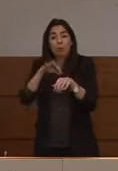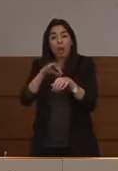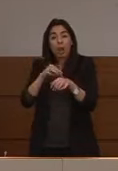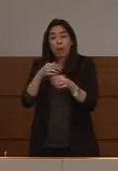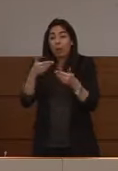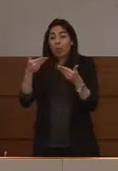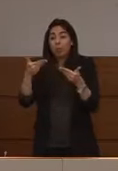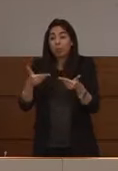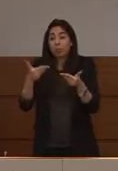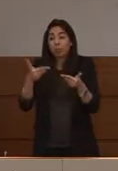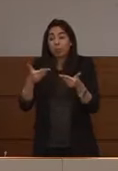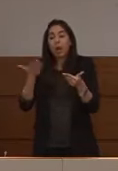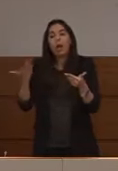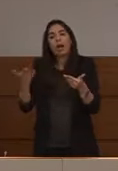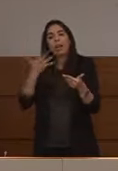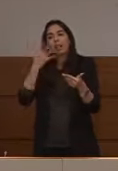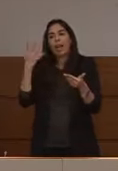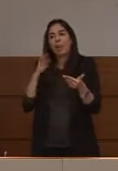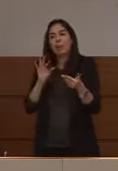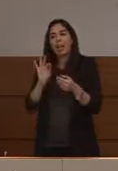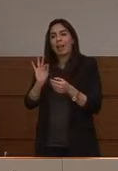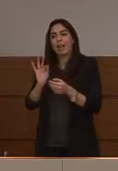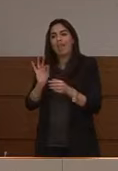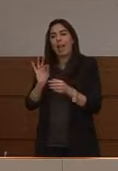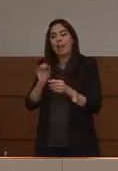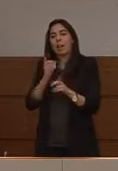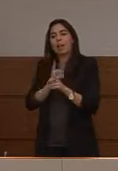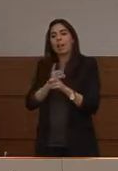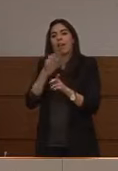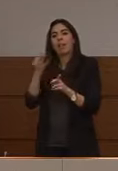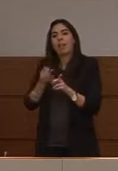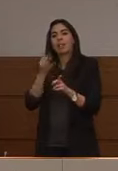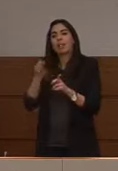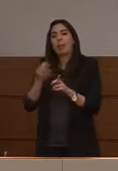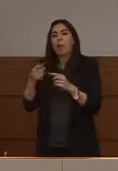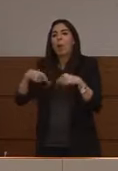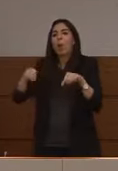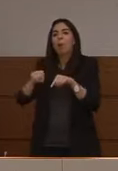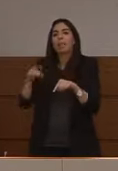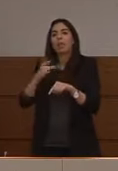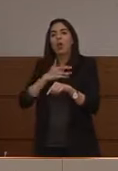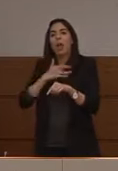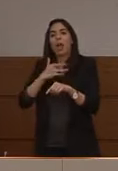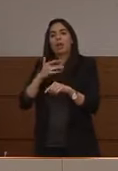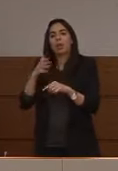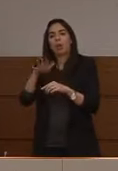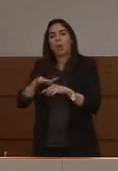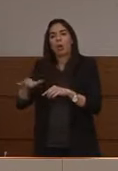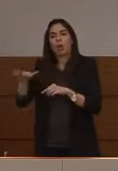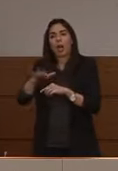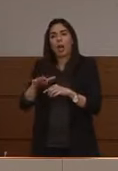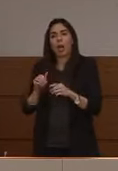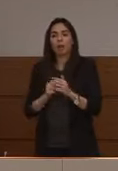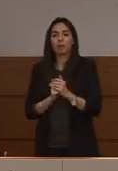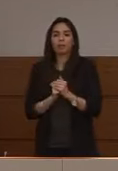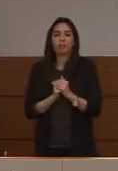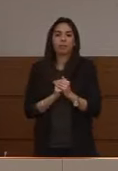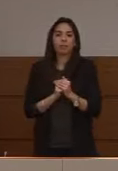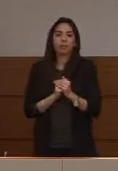riferimento saranno certamente i comitati etici locali e la